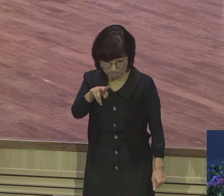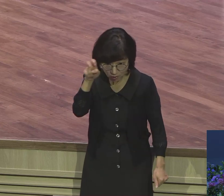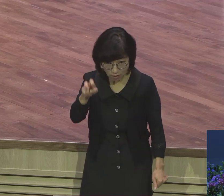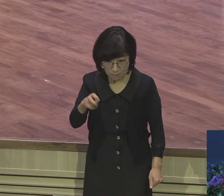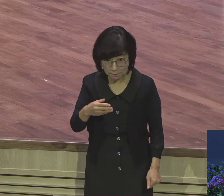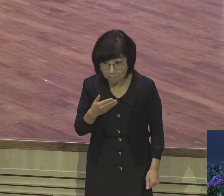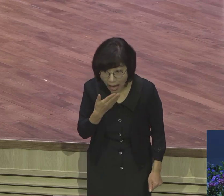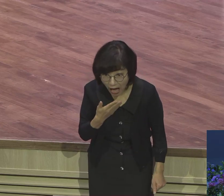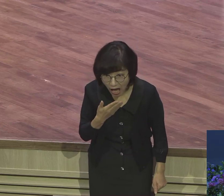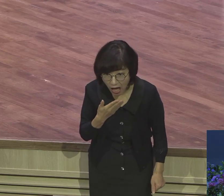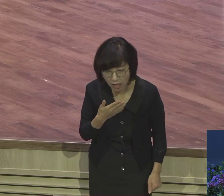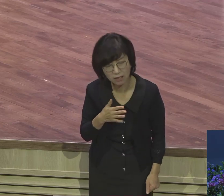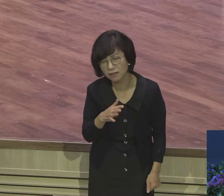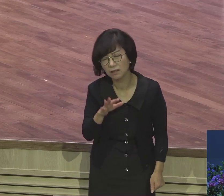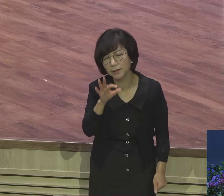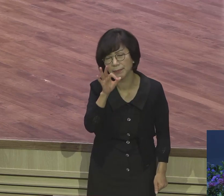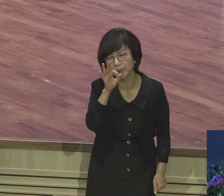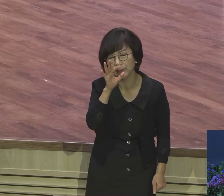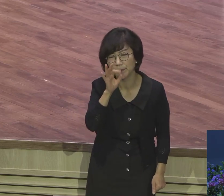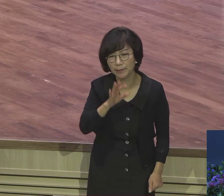전혀 은혜 못 받은 사람이에요.